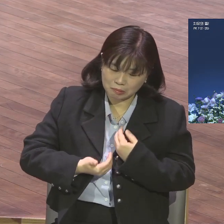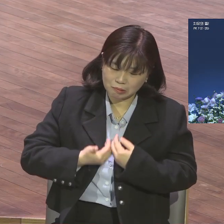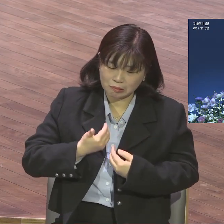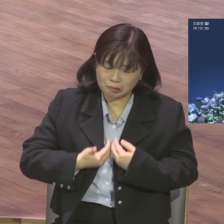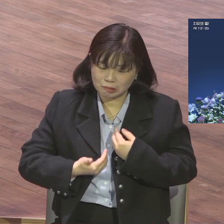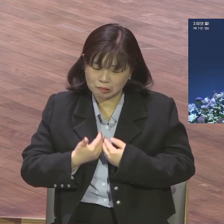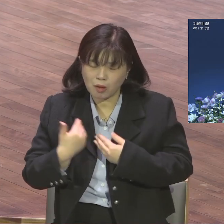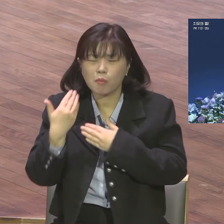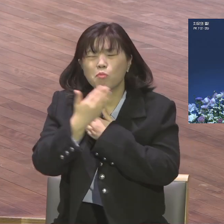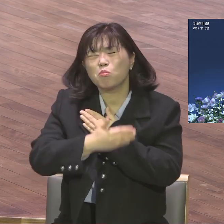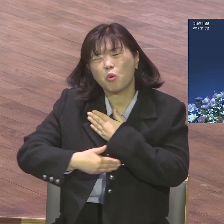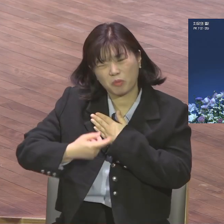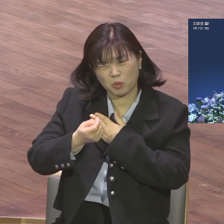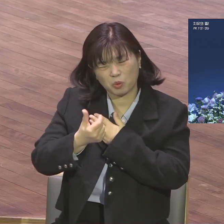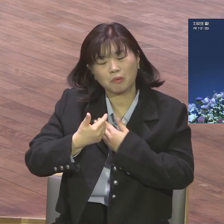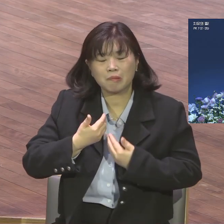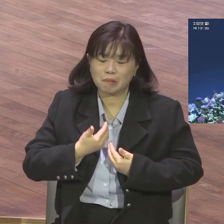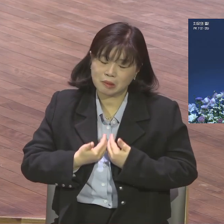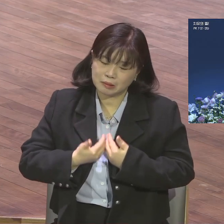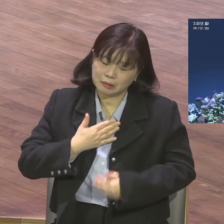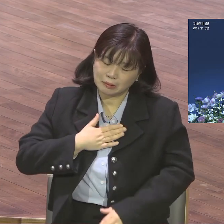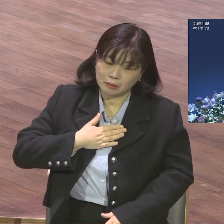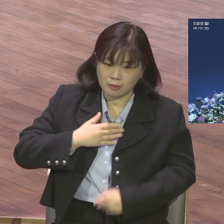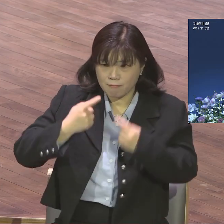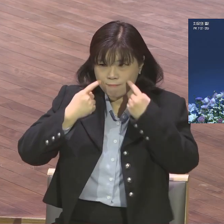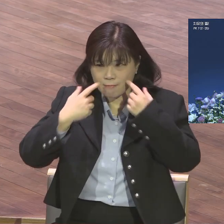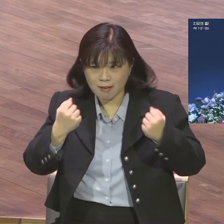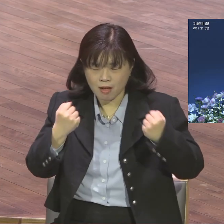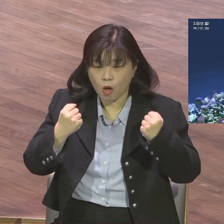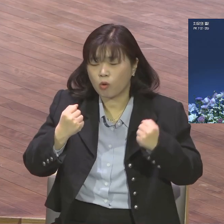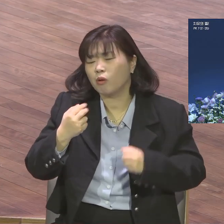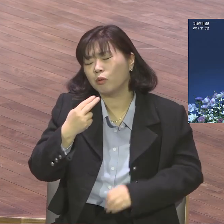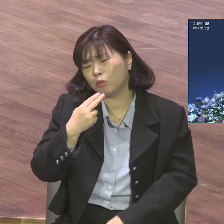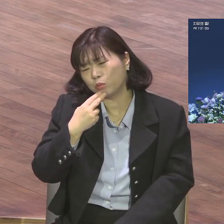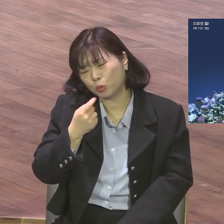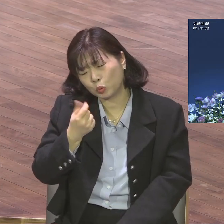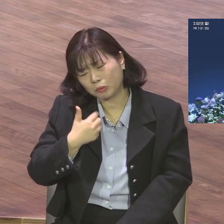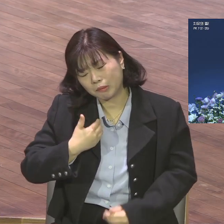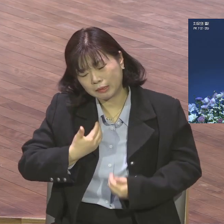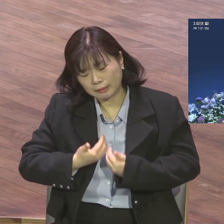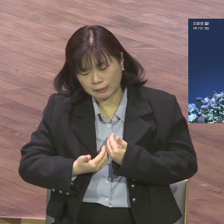컨디션이 그렇게 평소처럼 그렇게 확실하게 이렇게 안 되는 것 같아서